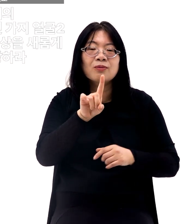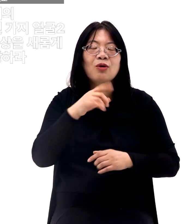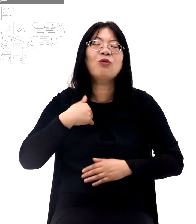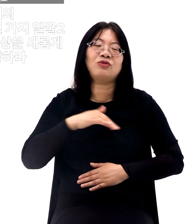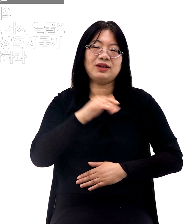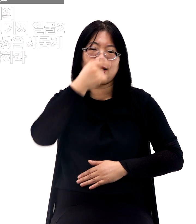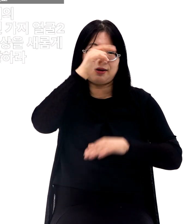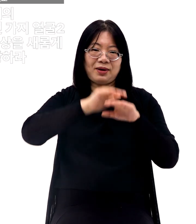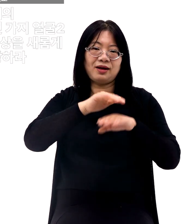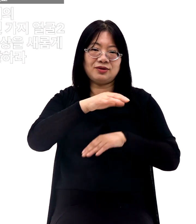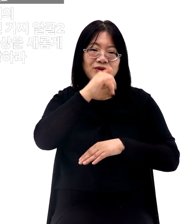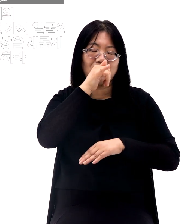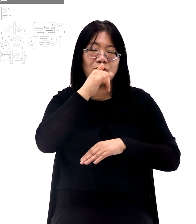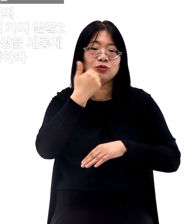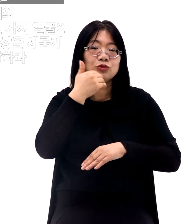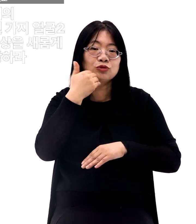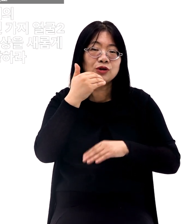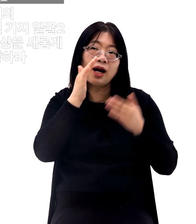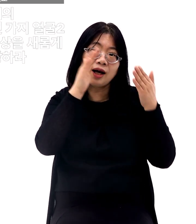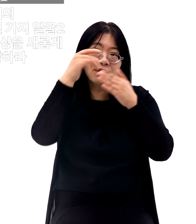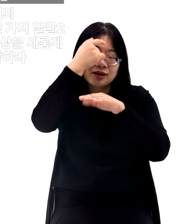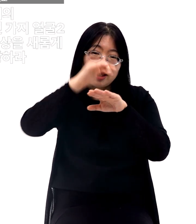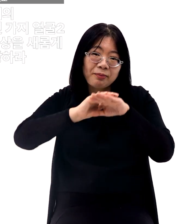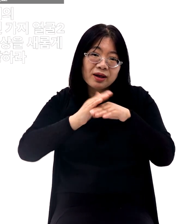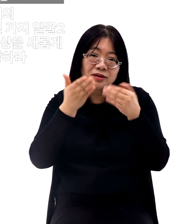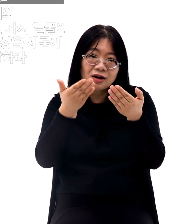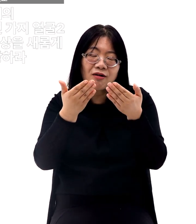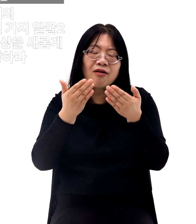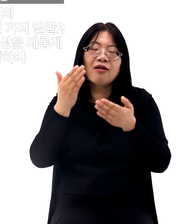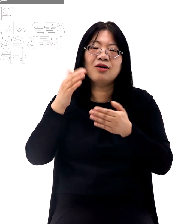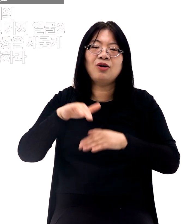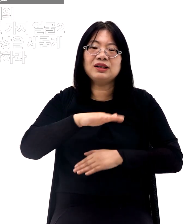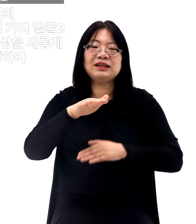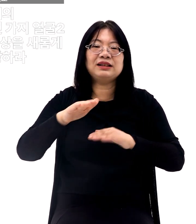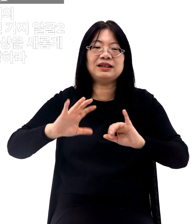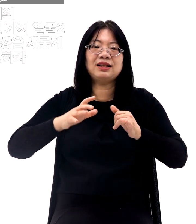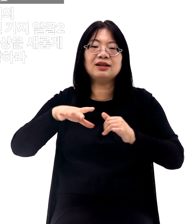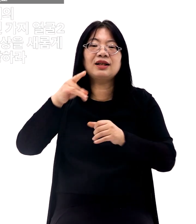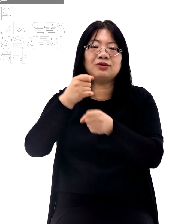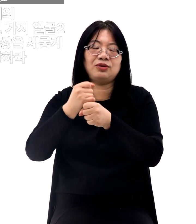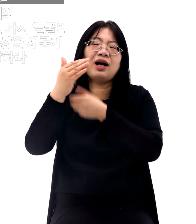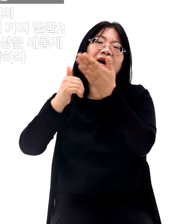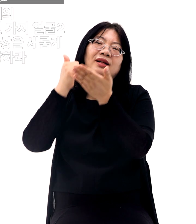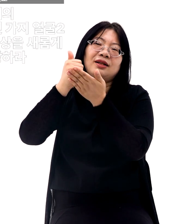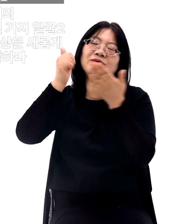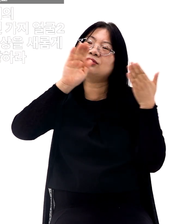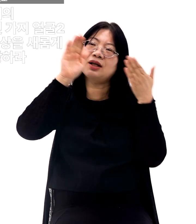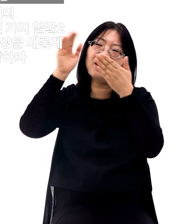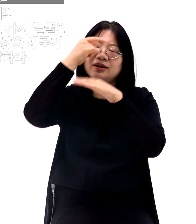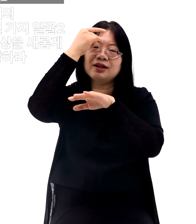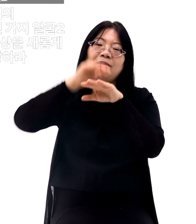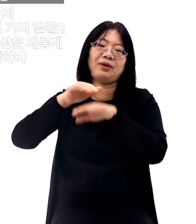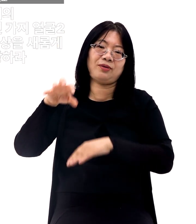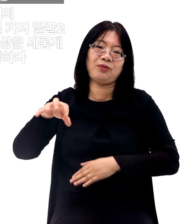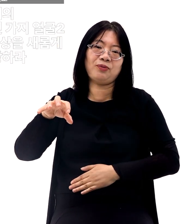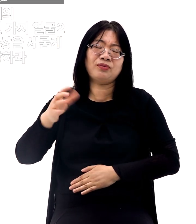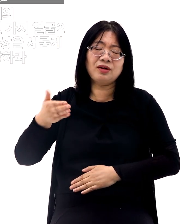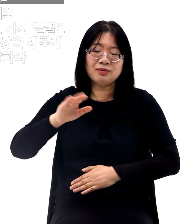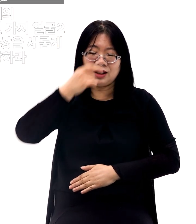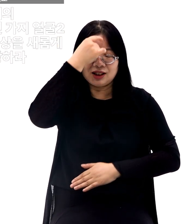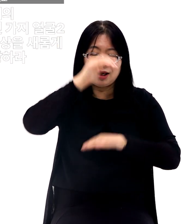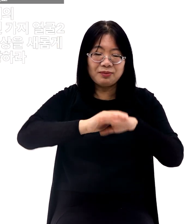이 창조하신 그분을 향한 예배 처소입니다. 근데 예배 처소가 병이 들었어요.